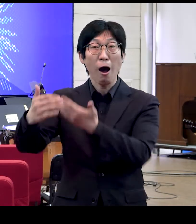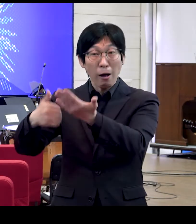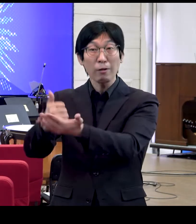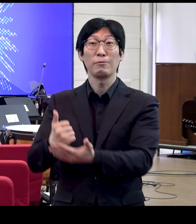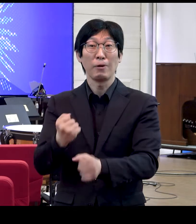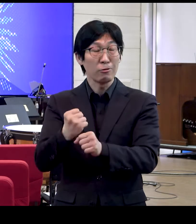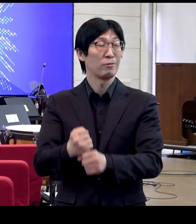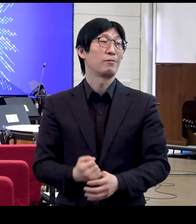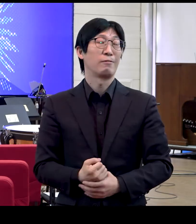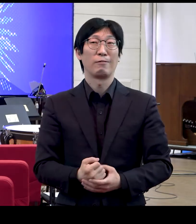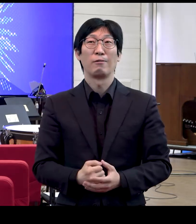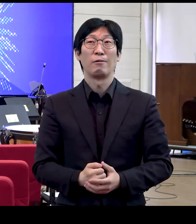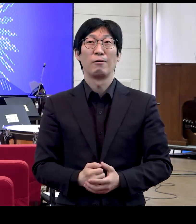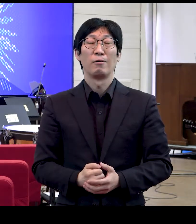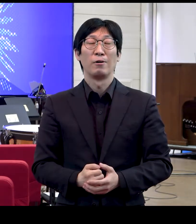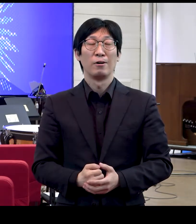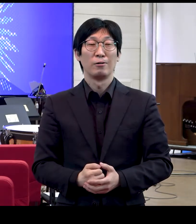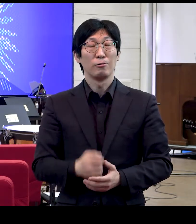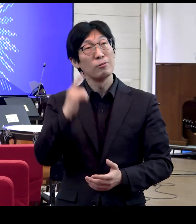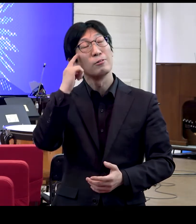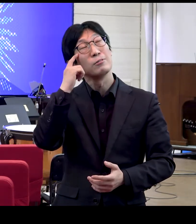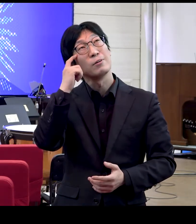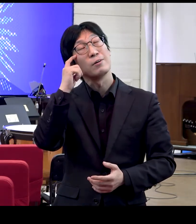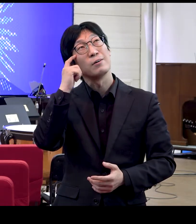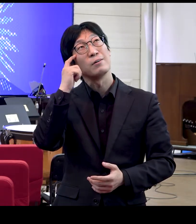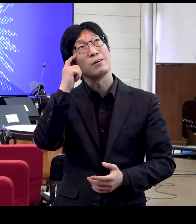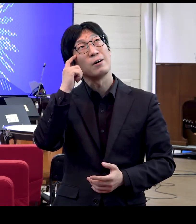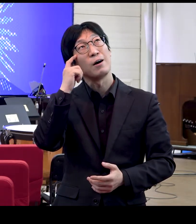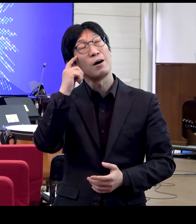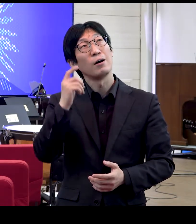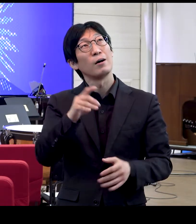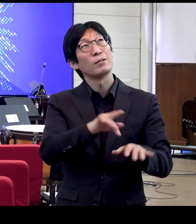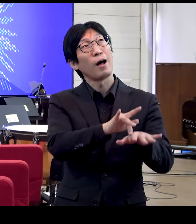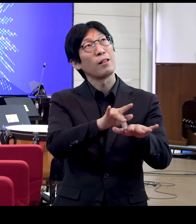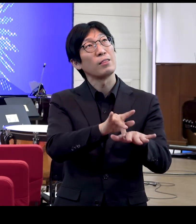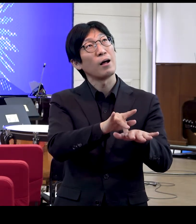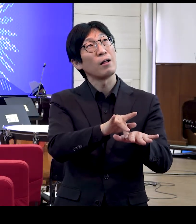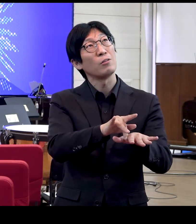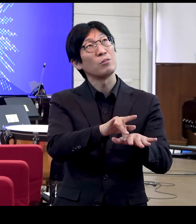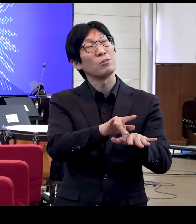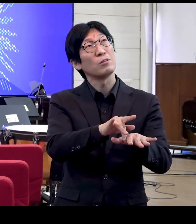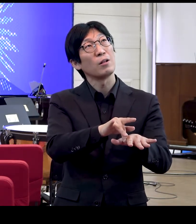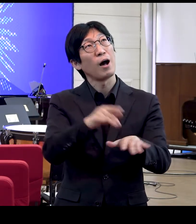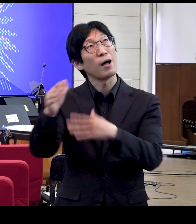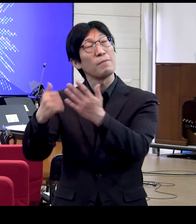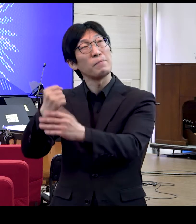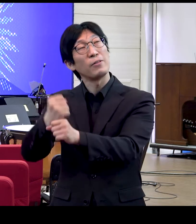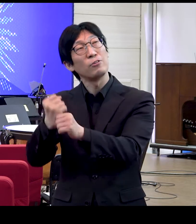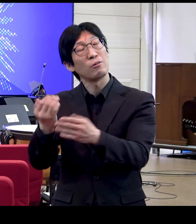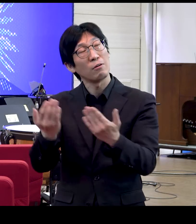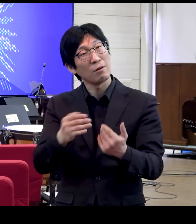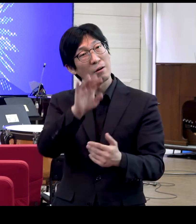있어요. 그렇다면 결국은 사탄도 하나님 만드신 거 아니냐?